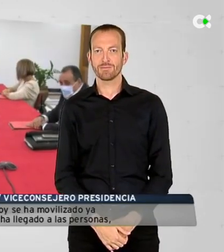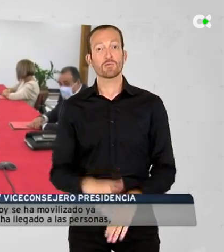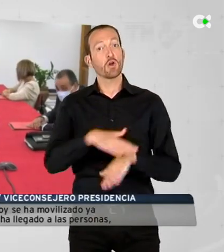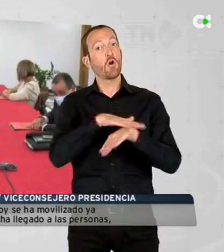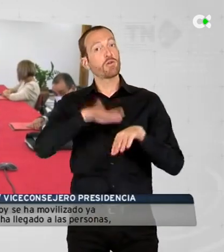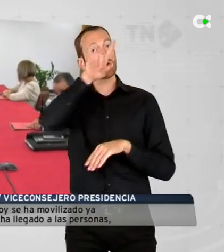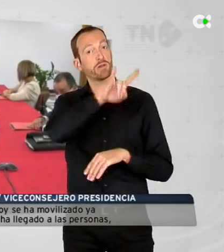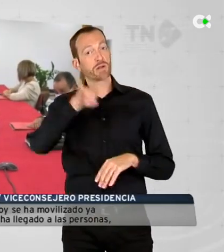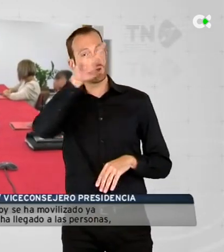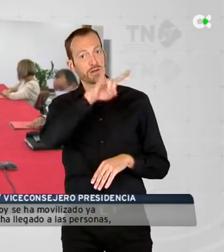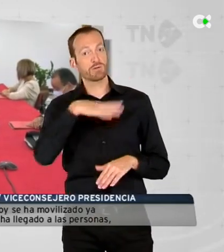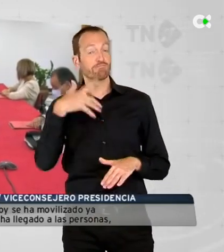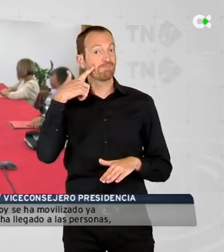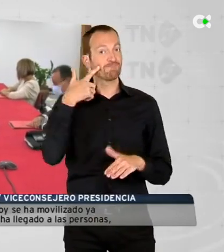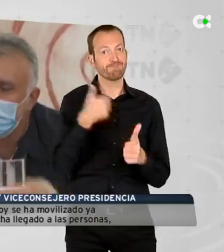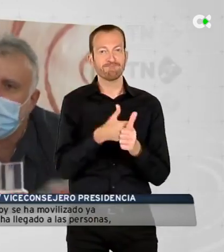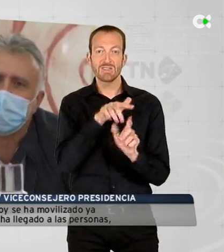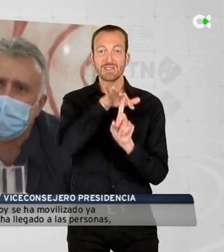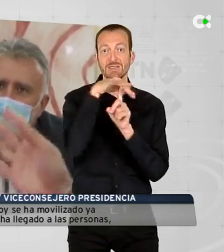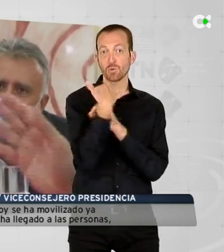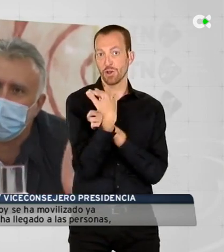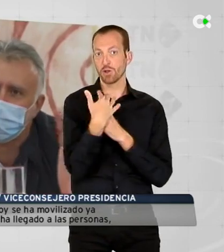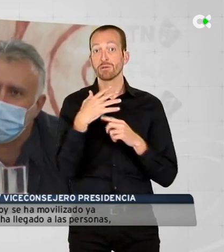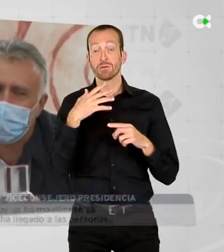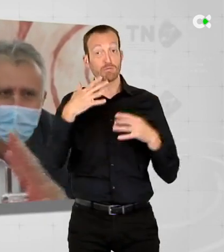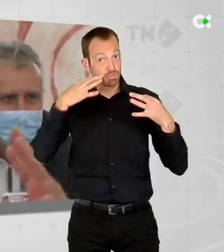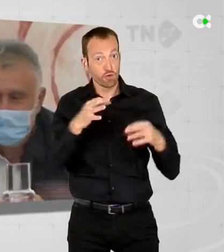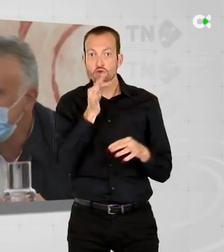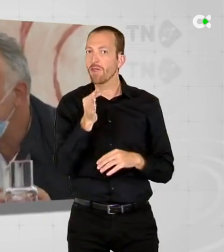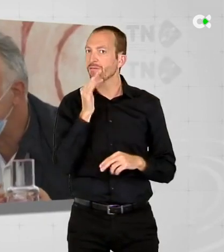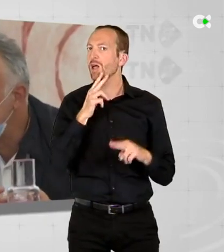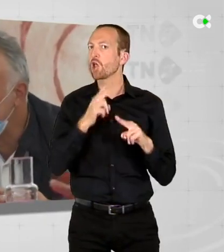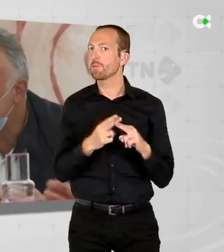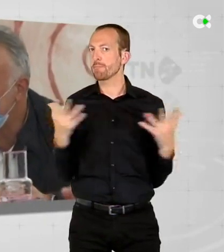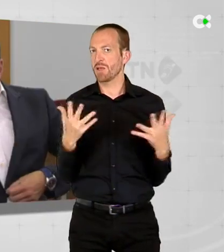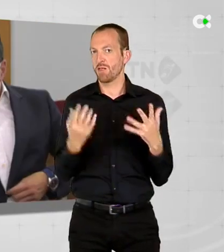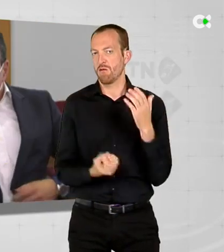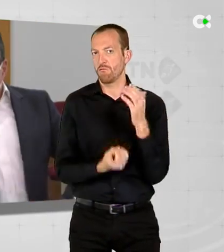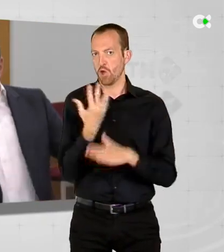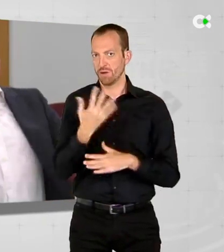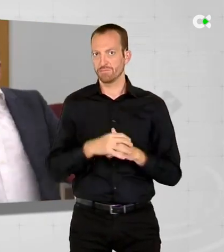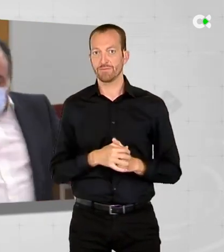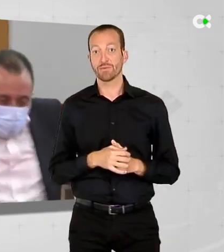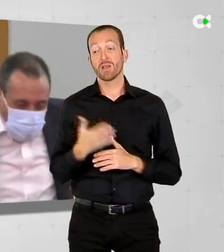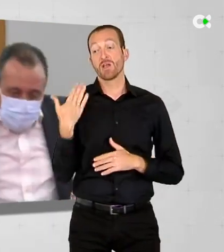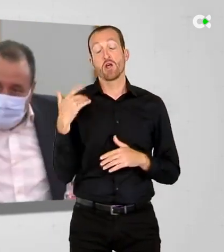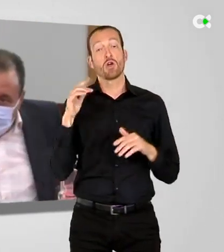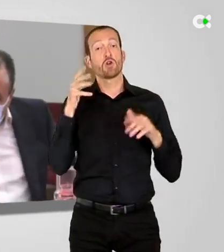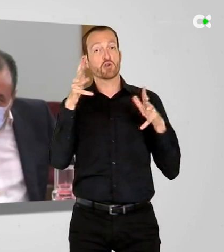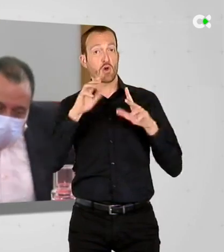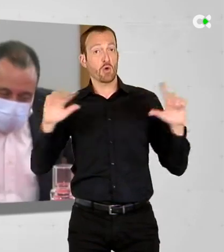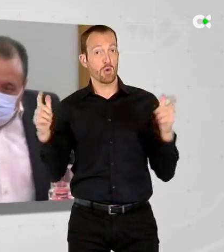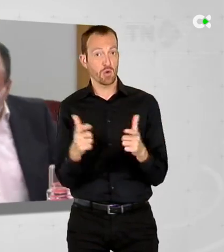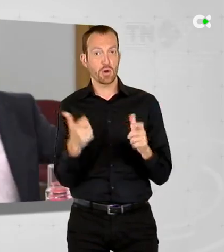El gobierno de Canarias sigue de cerca la situación de la isla que recuerden continúa en emergencia volcánica. En la última reunión del Consejo se abordó